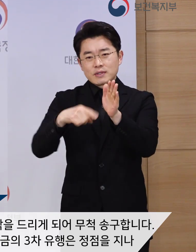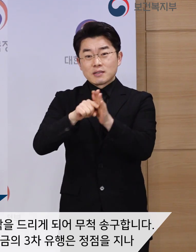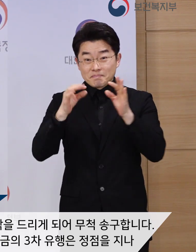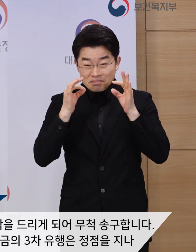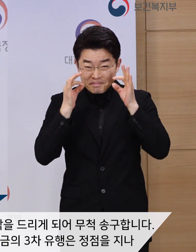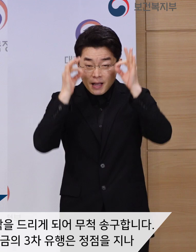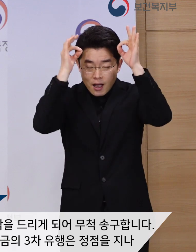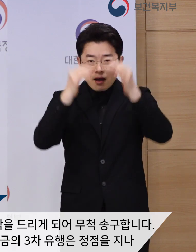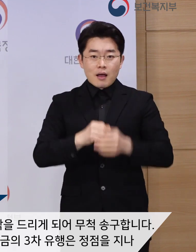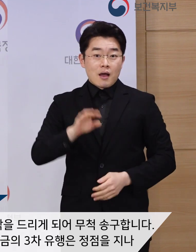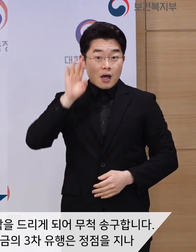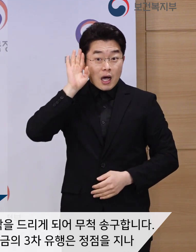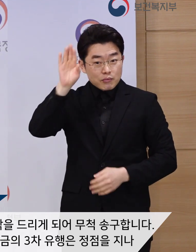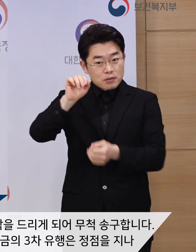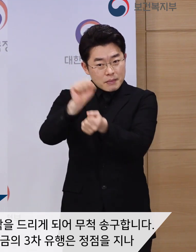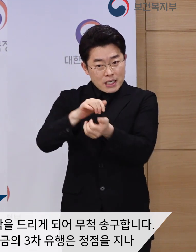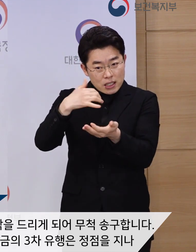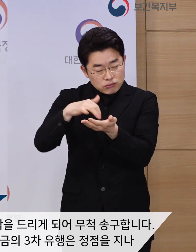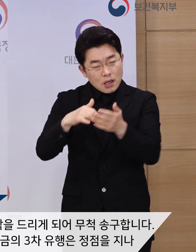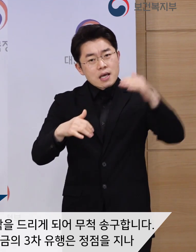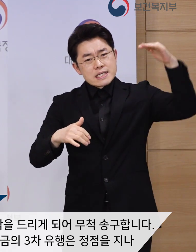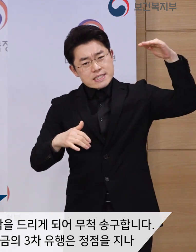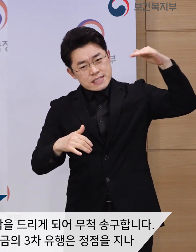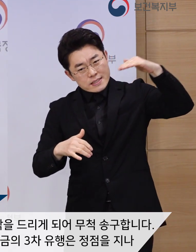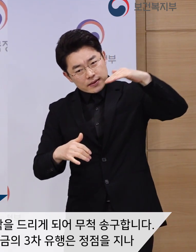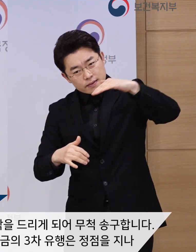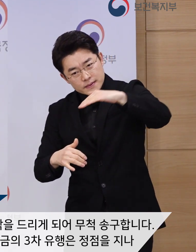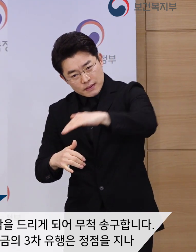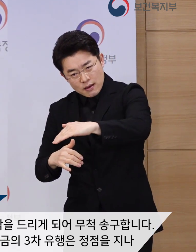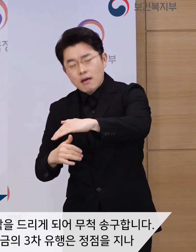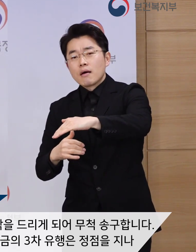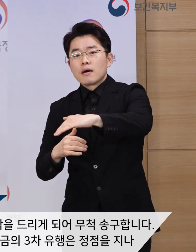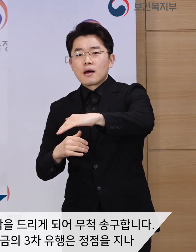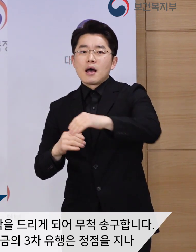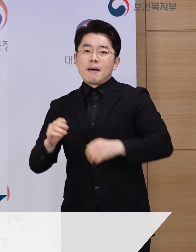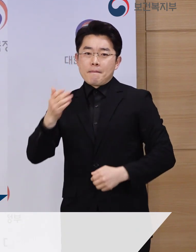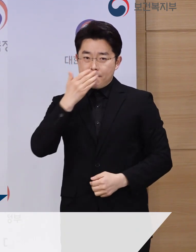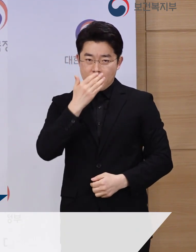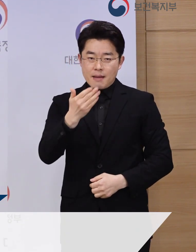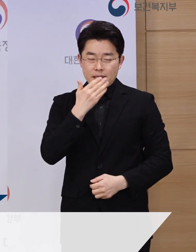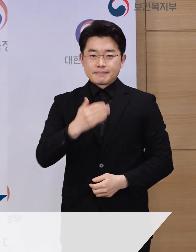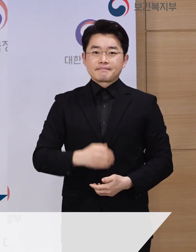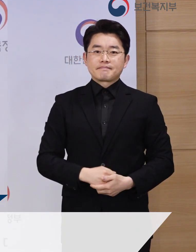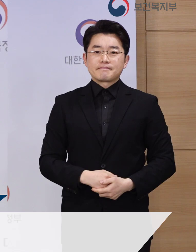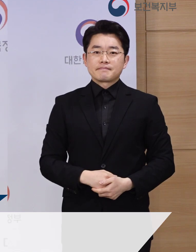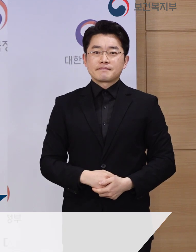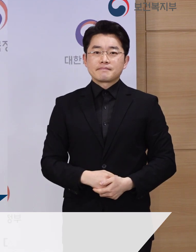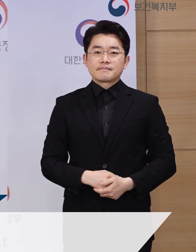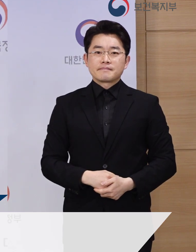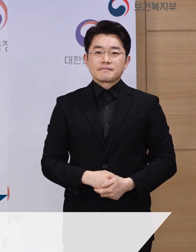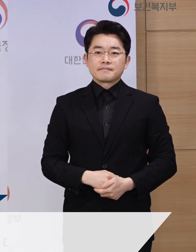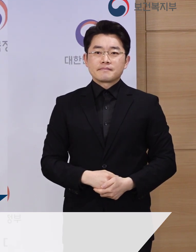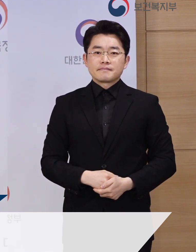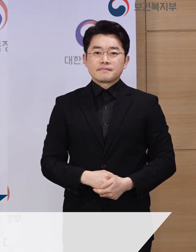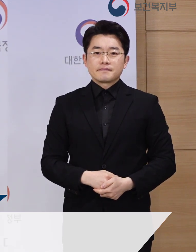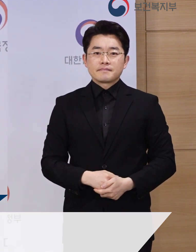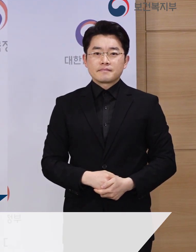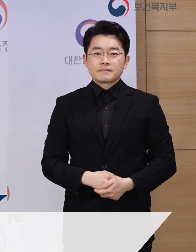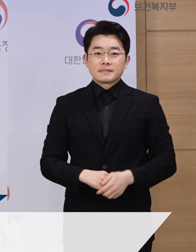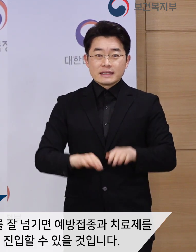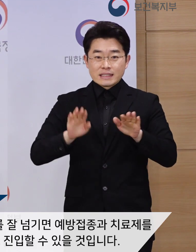다한다면 분명히 지금의 3차 유행은 정점을 지나 축소되는 방향으로 반전될